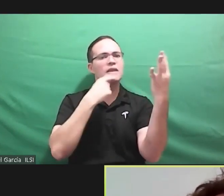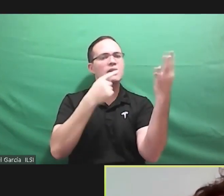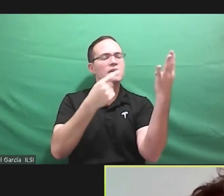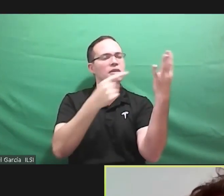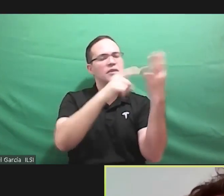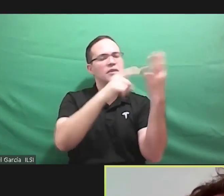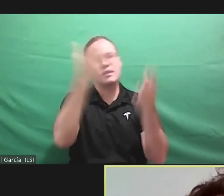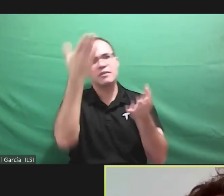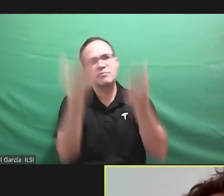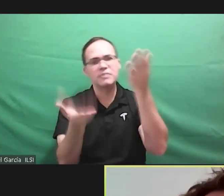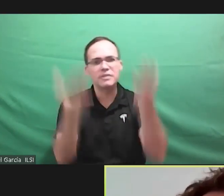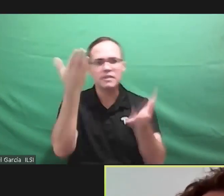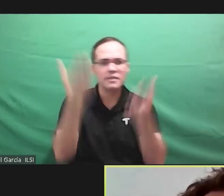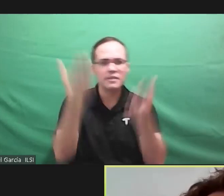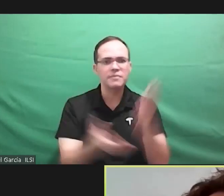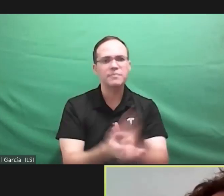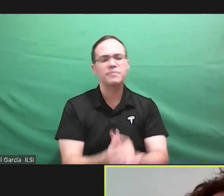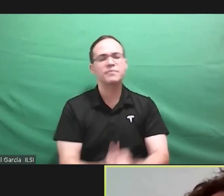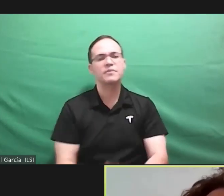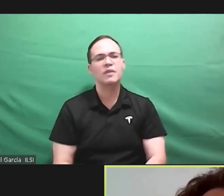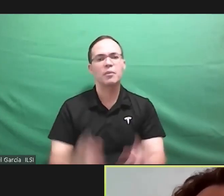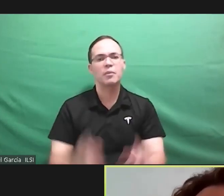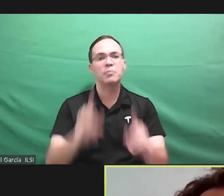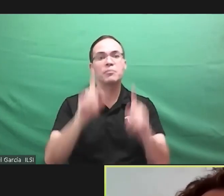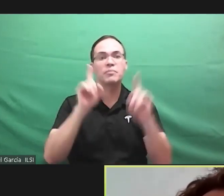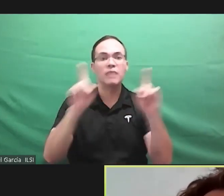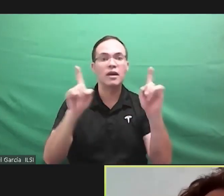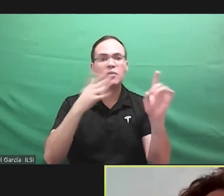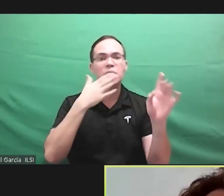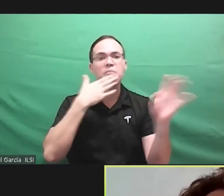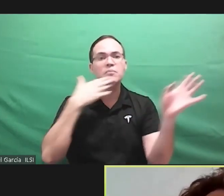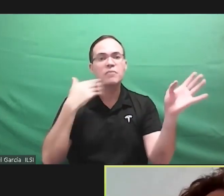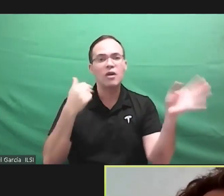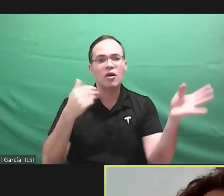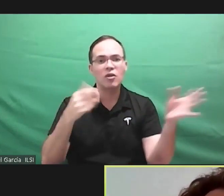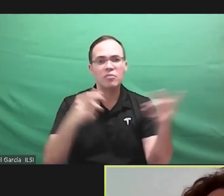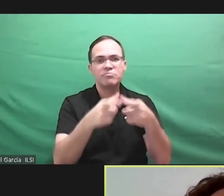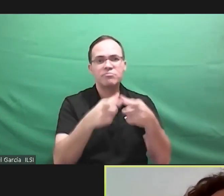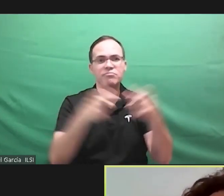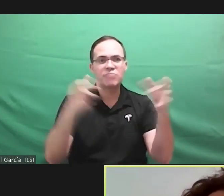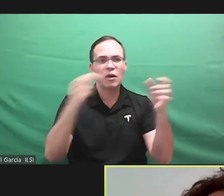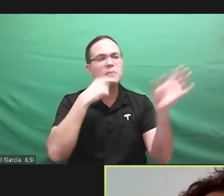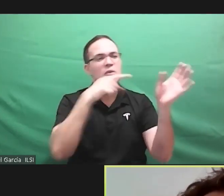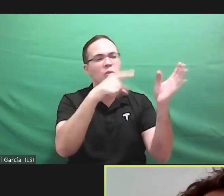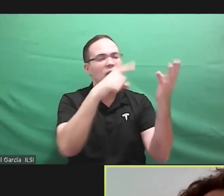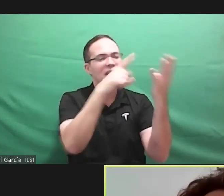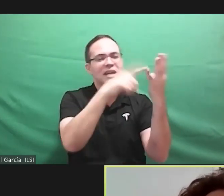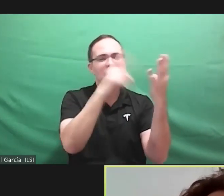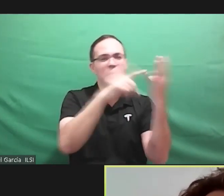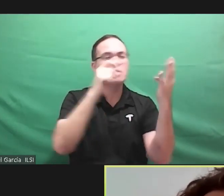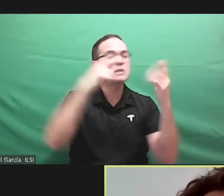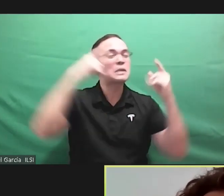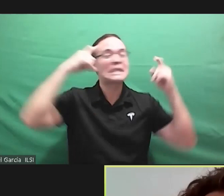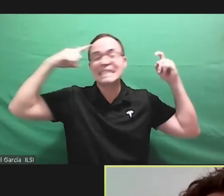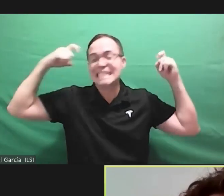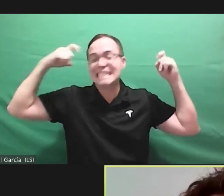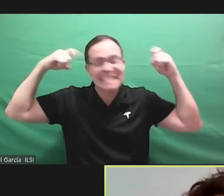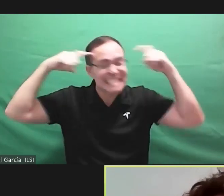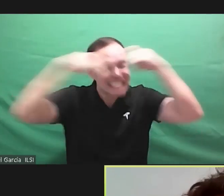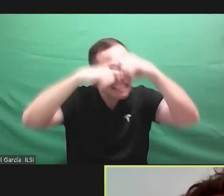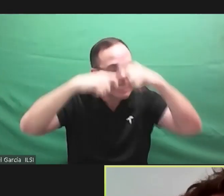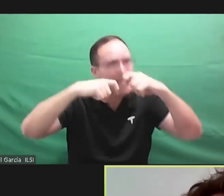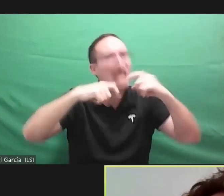para ser simple, es mejor decir que si la persona tiene mucha dificultad o no puede hacerlo, es que tiene